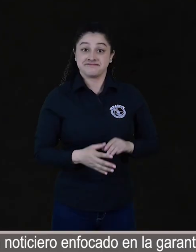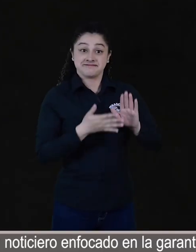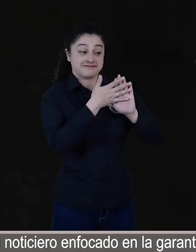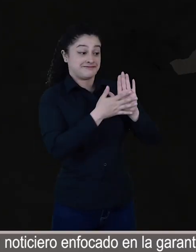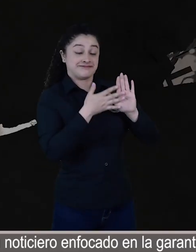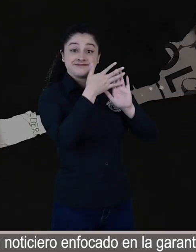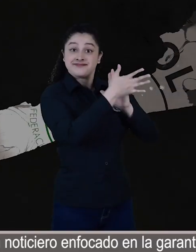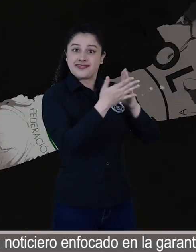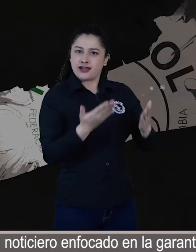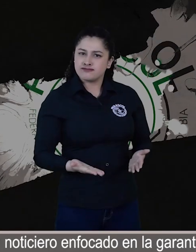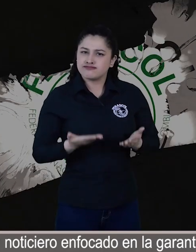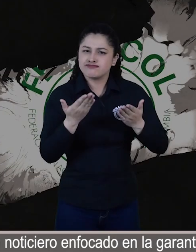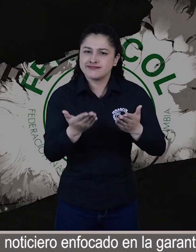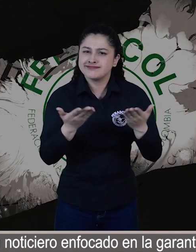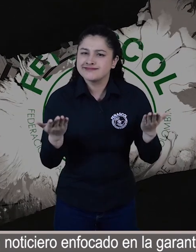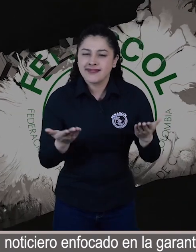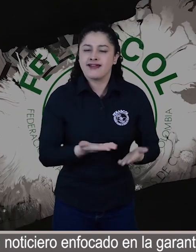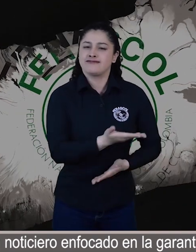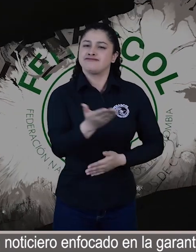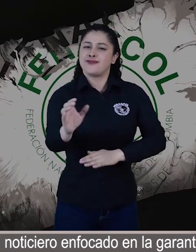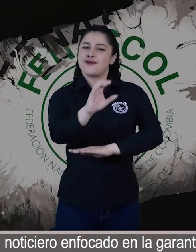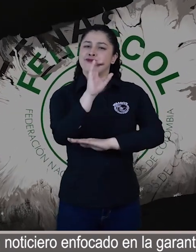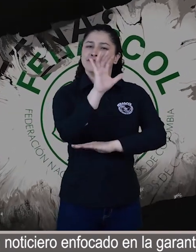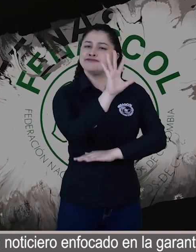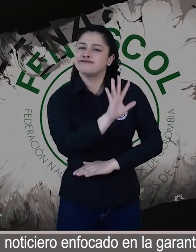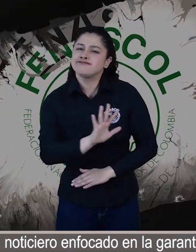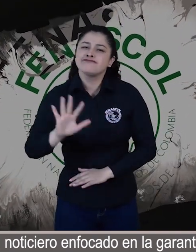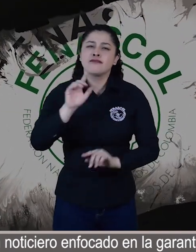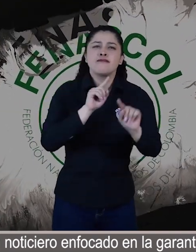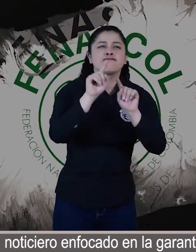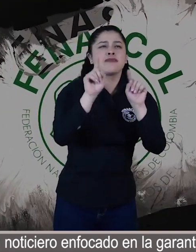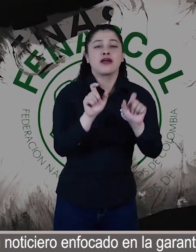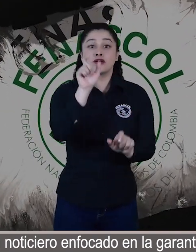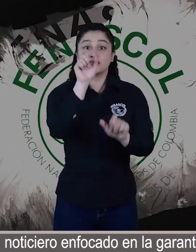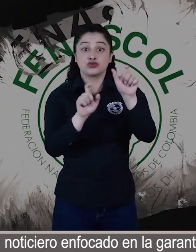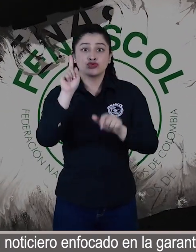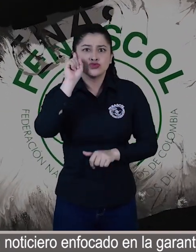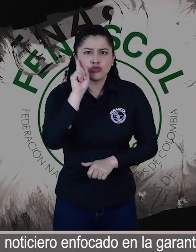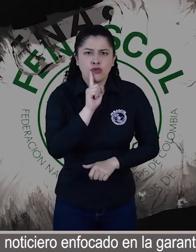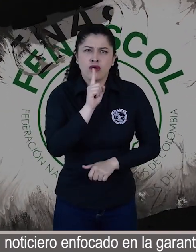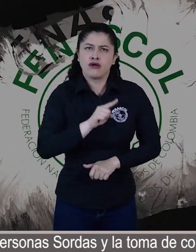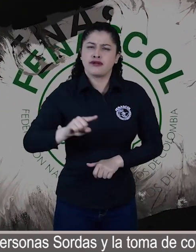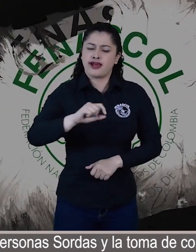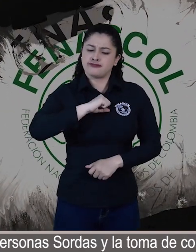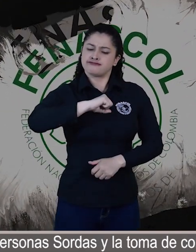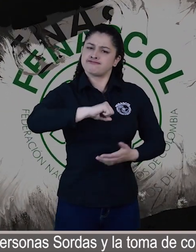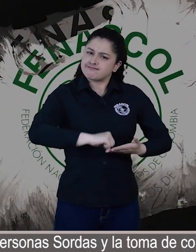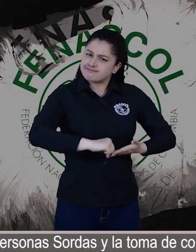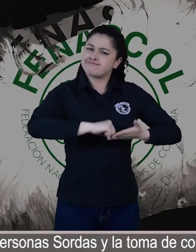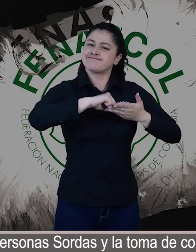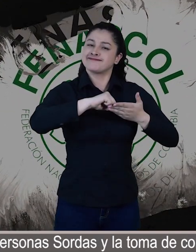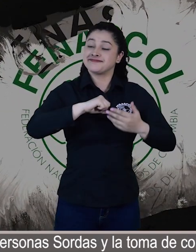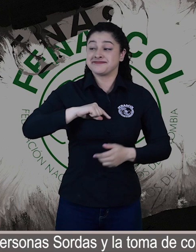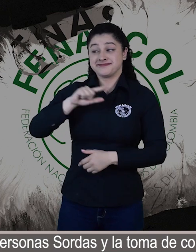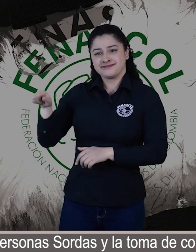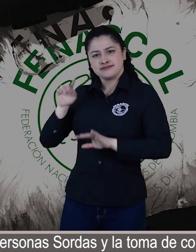Noticeñales es un noticiero enfocado en la garantía de los derechos de las personas sordas y la toma de